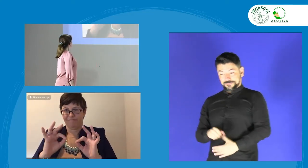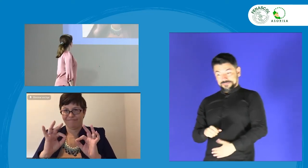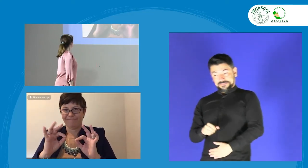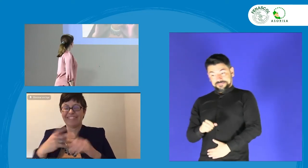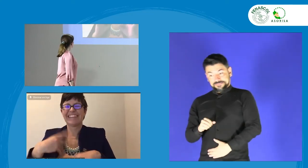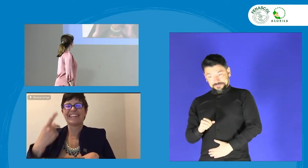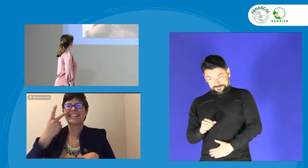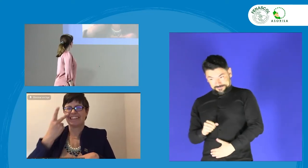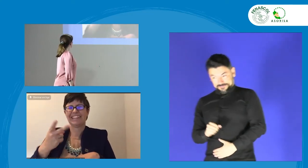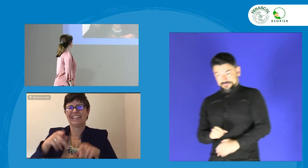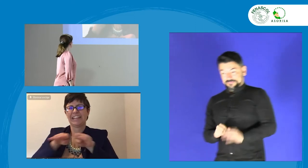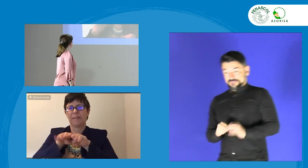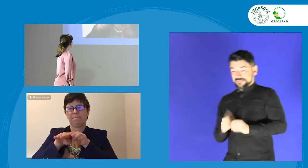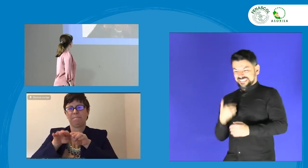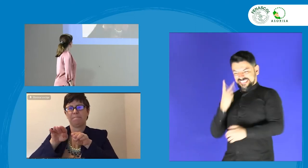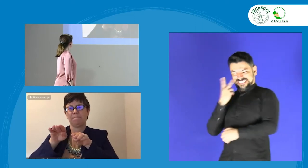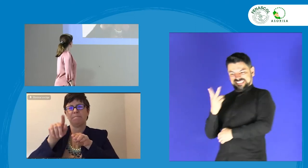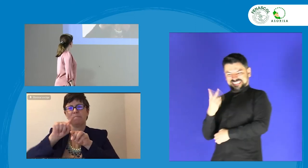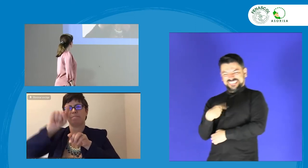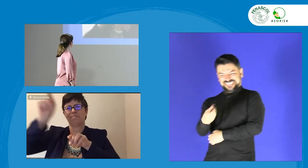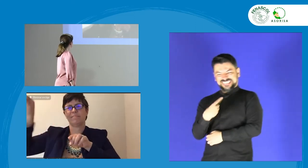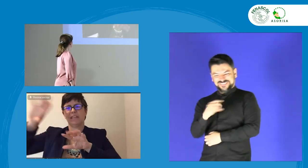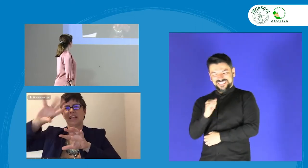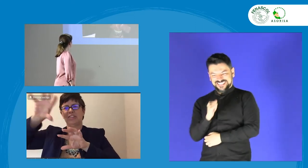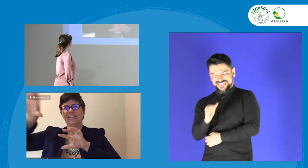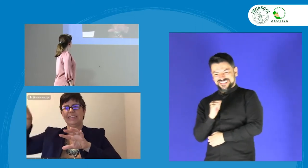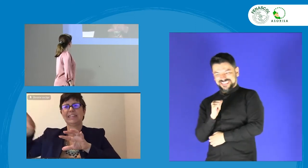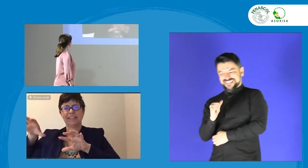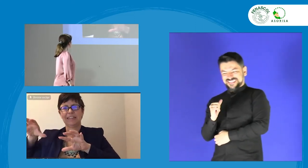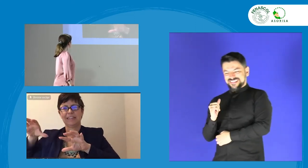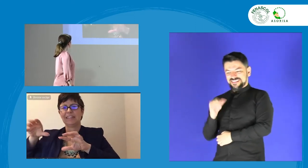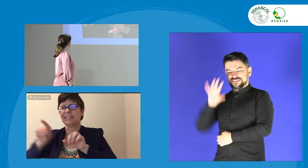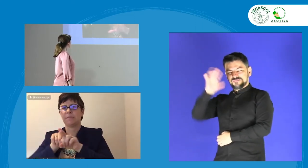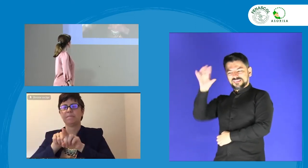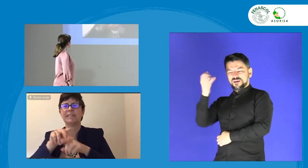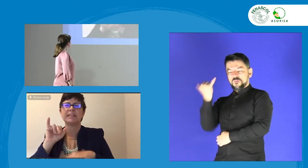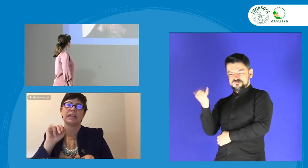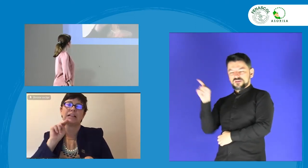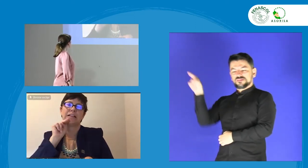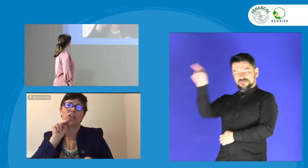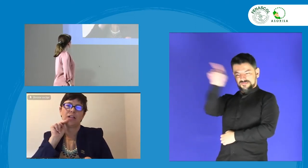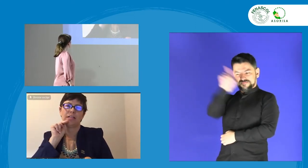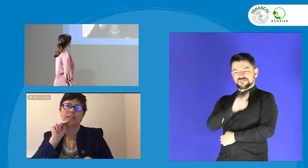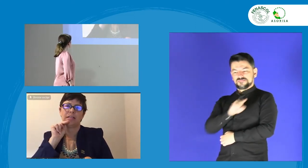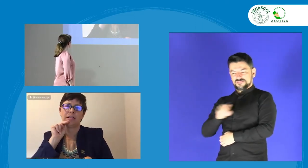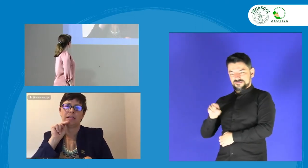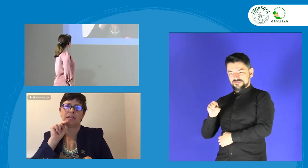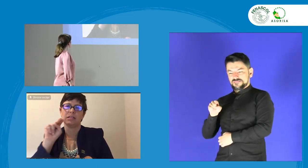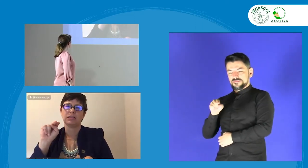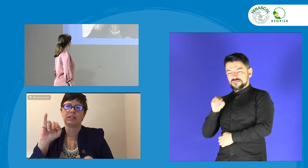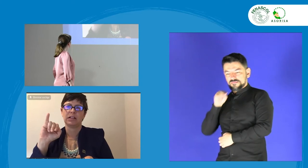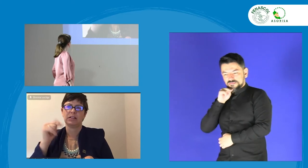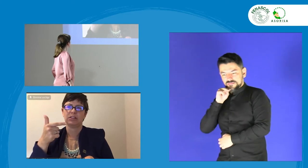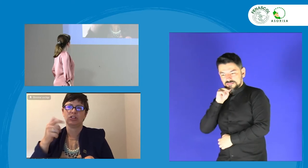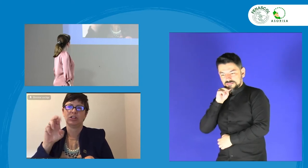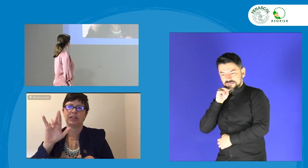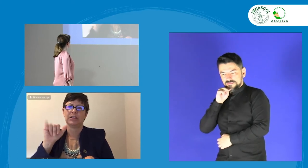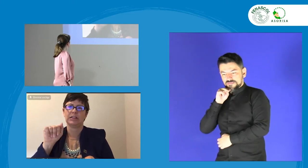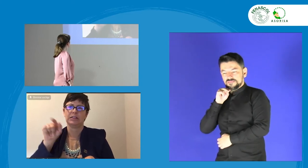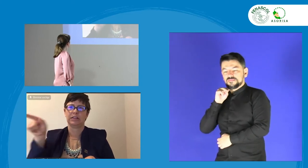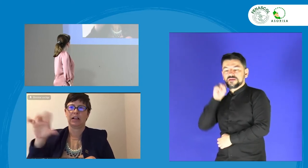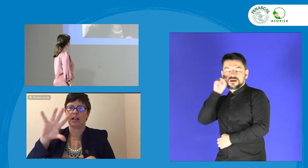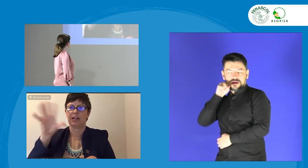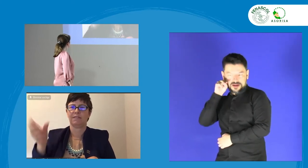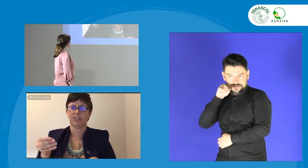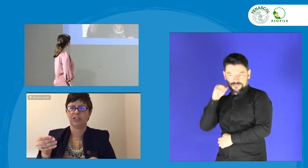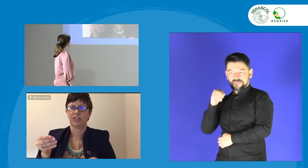sí. Bien. Yo veo que pasa lo mismo en diferentes países. Y, por